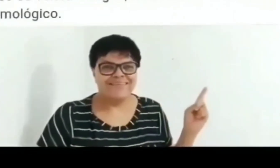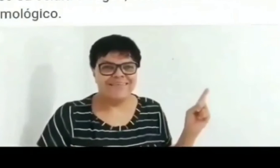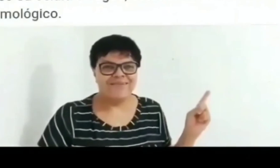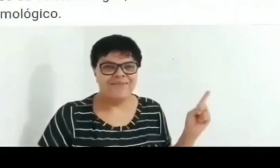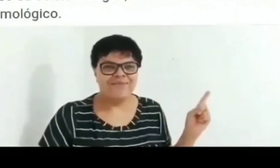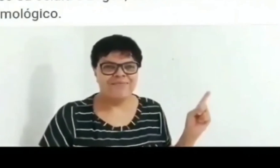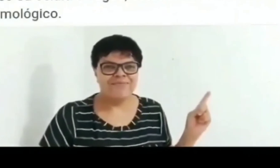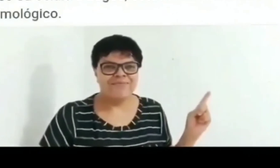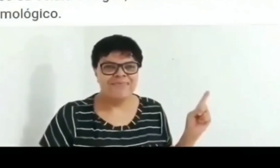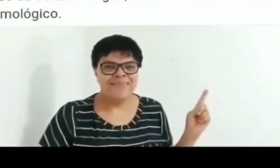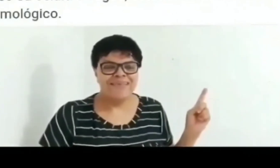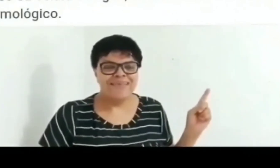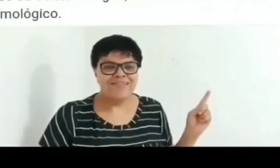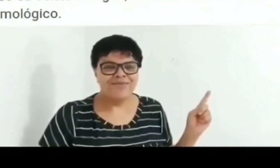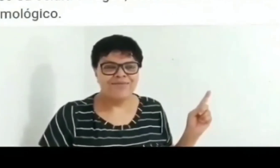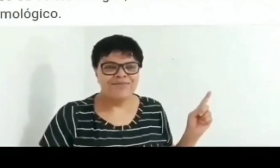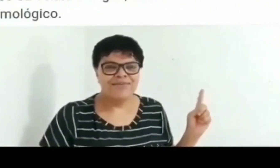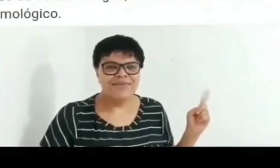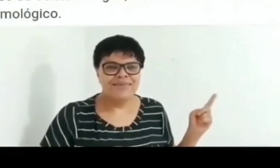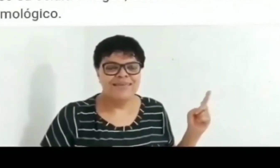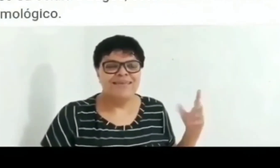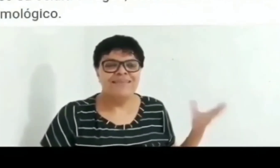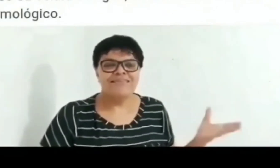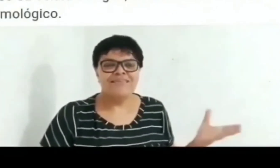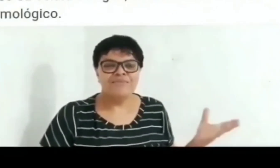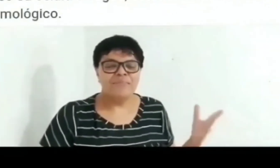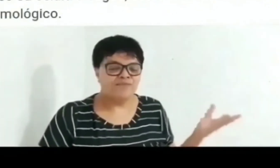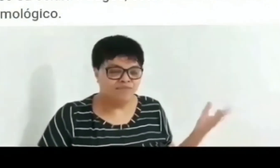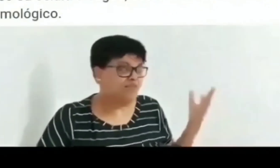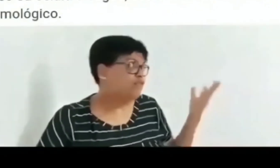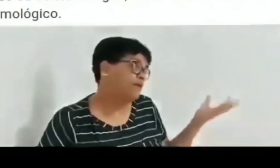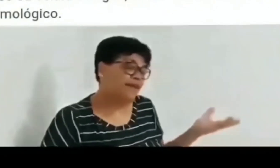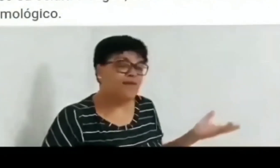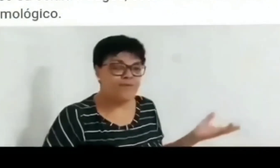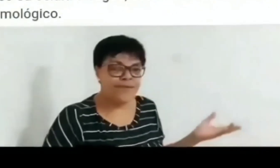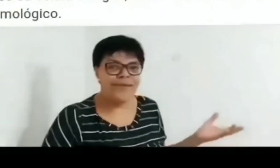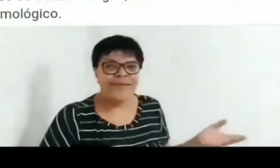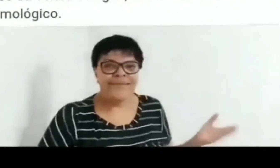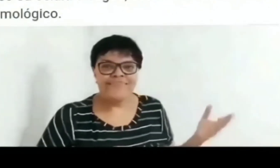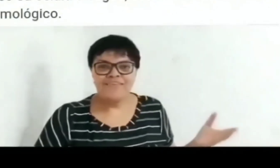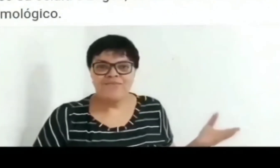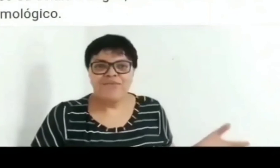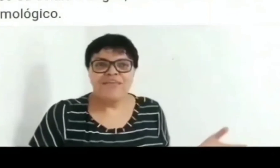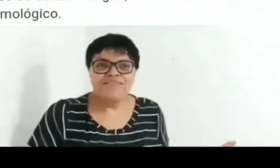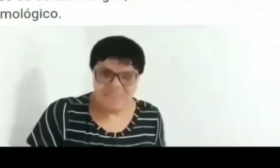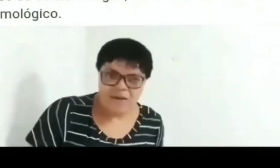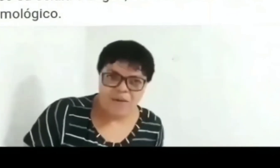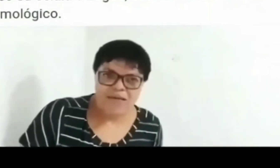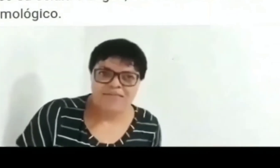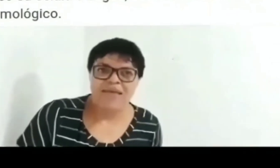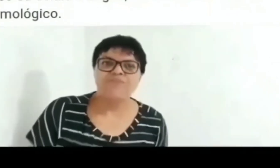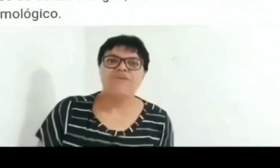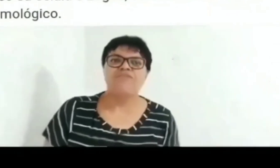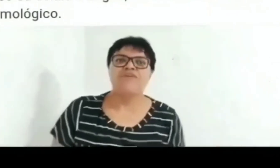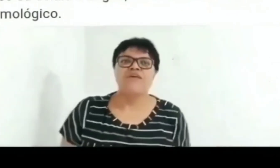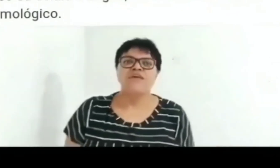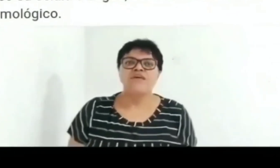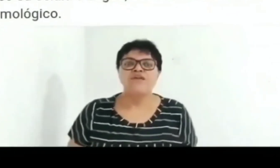kitos, tá vendo? Kitos, significa prefixo grego, né? que significa célula, certo, gente?